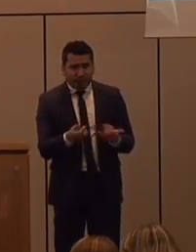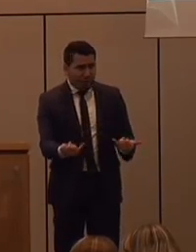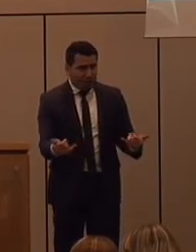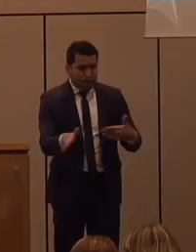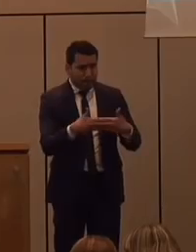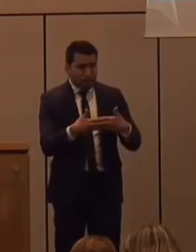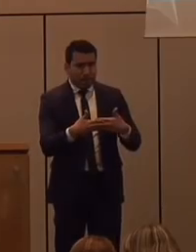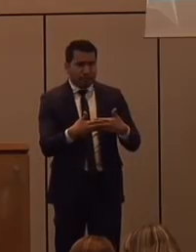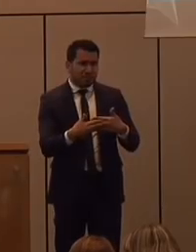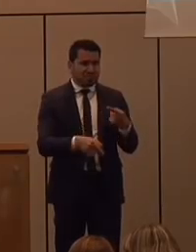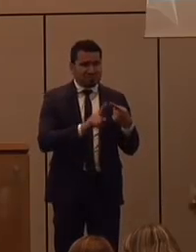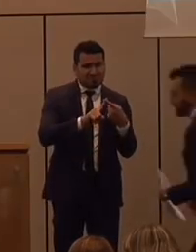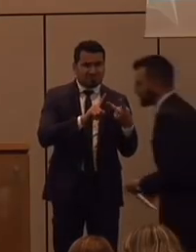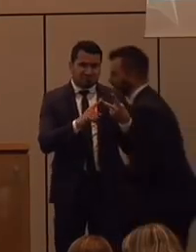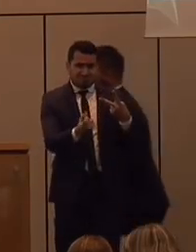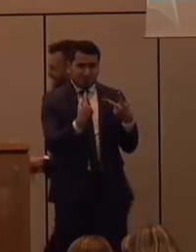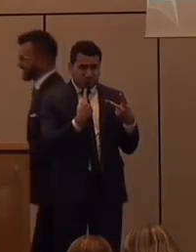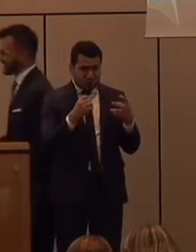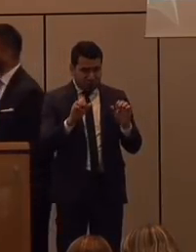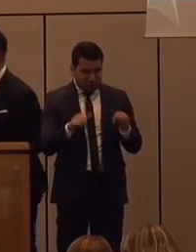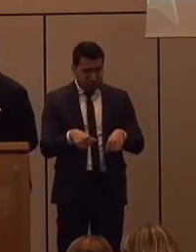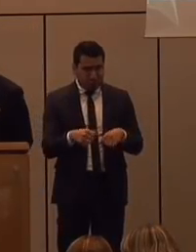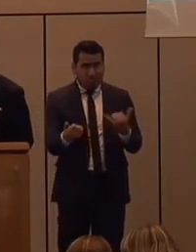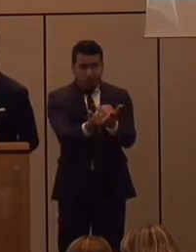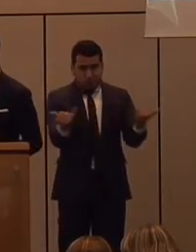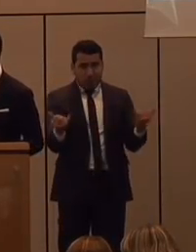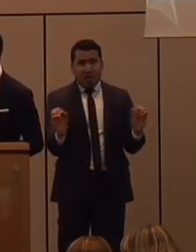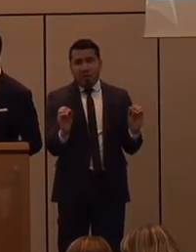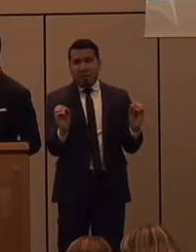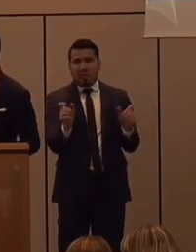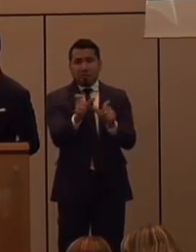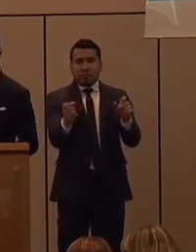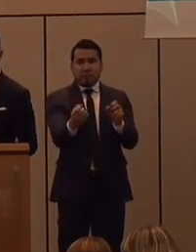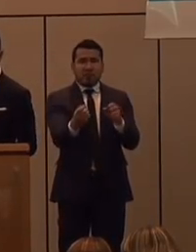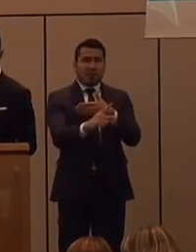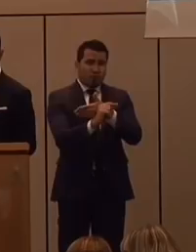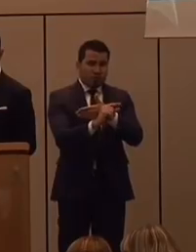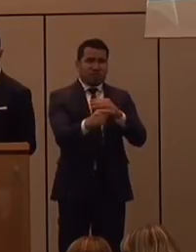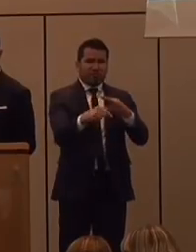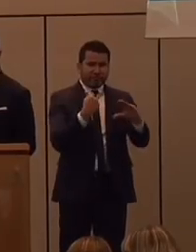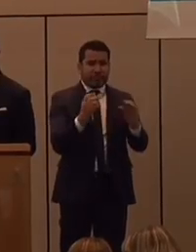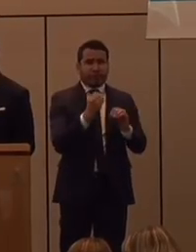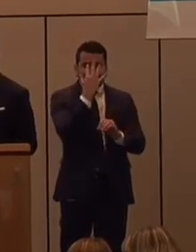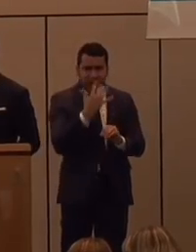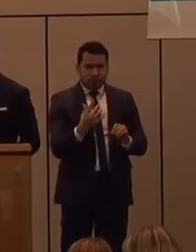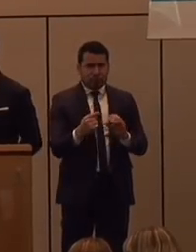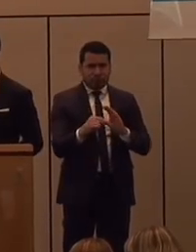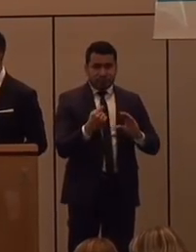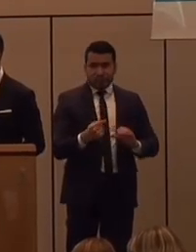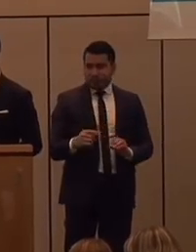una o dos preguntas del público de la gente que nos ha escrito por twitter y por facebook